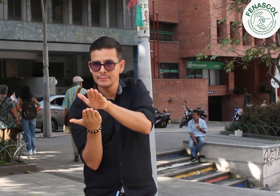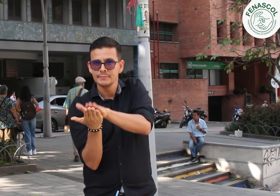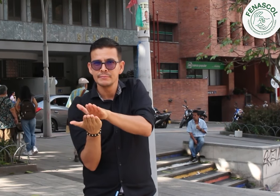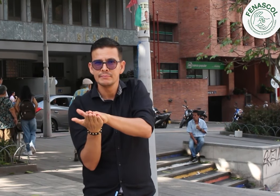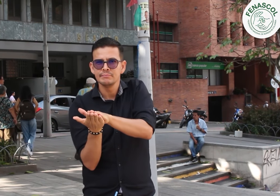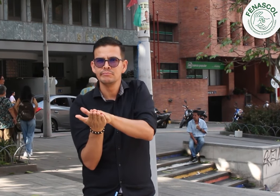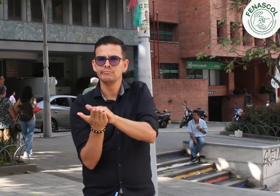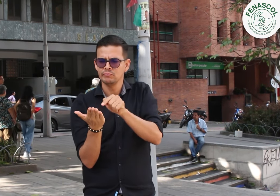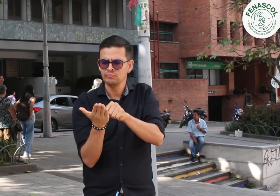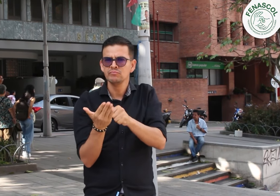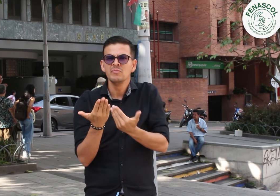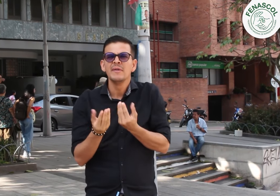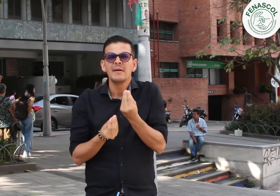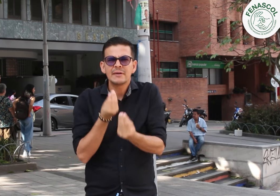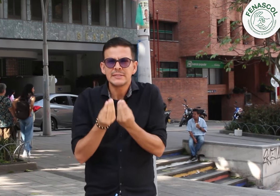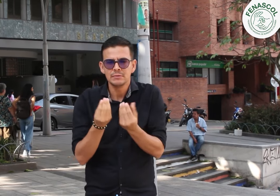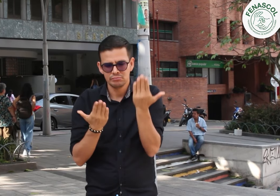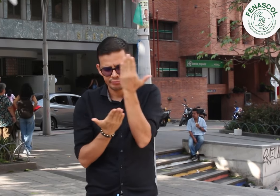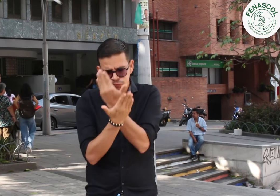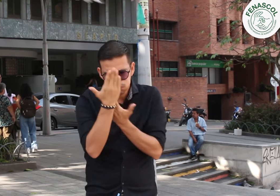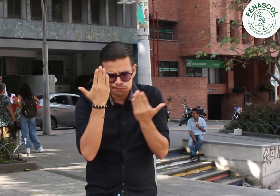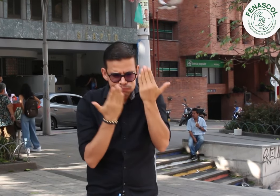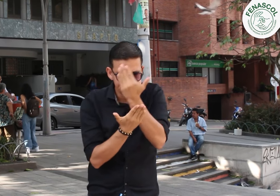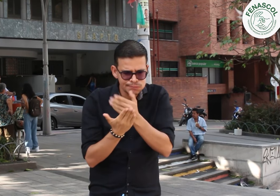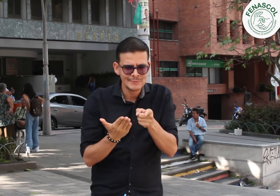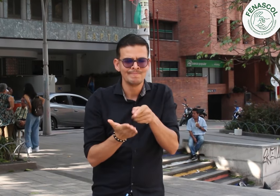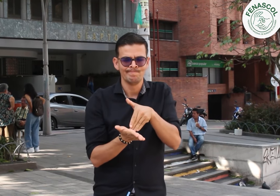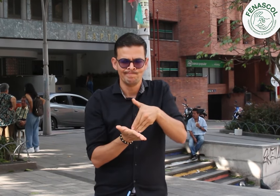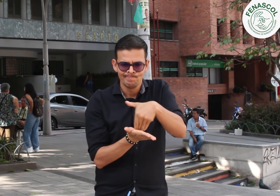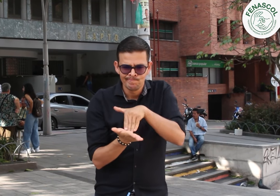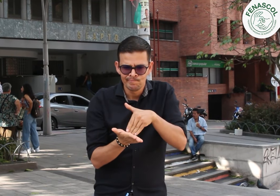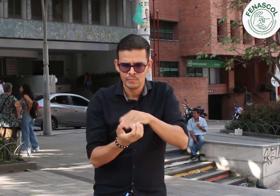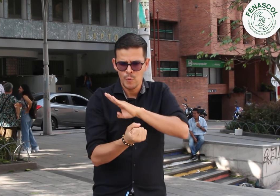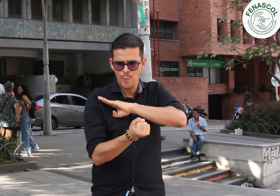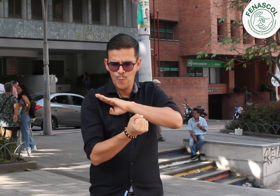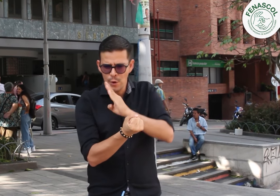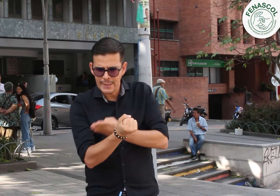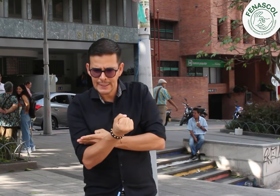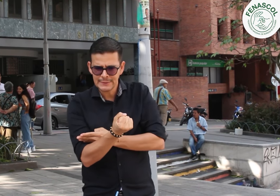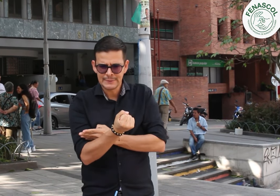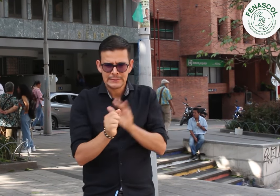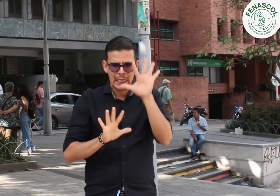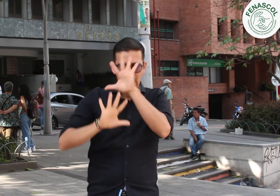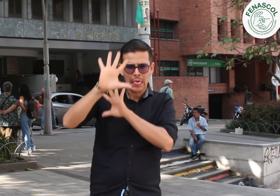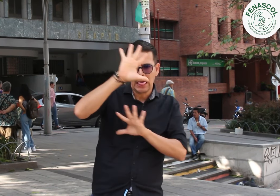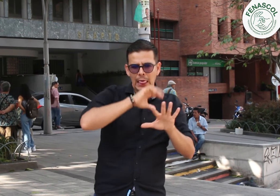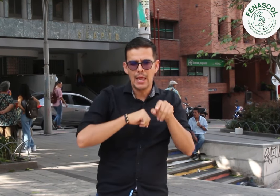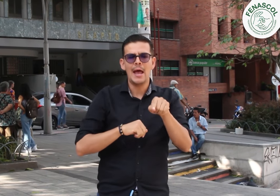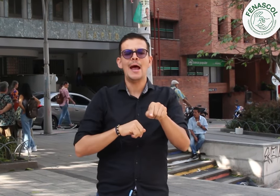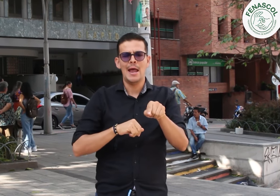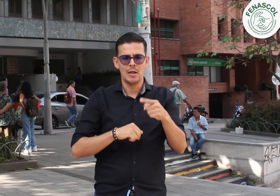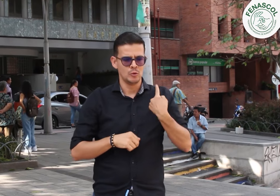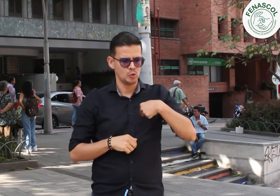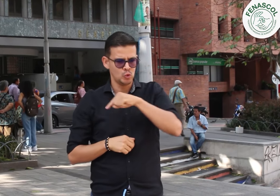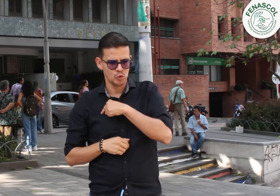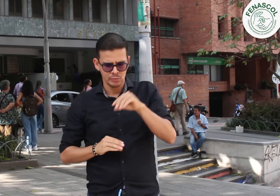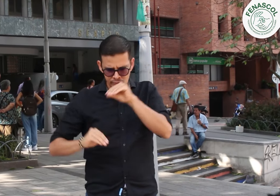las debilidades fortalezas o confusiones para elaborar contenidos comp en los